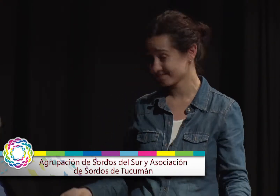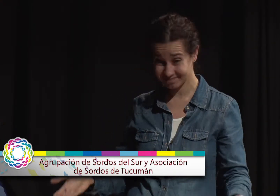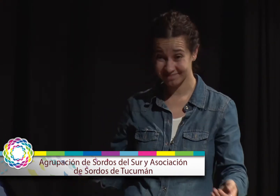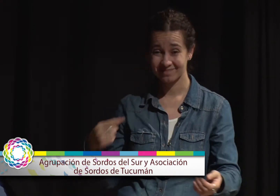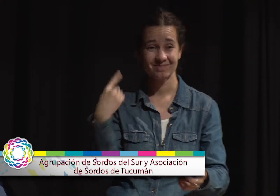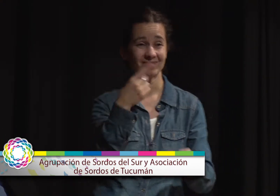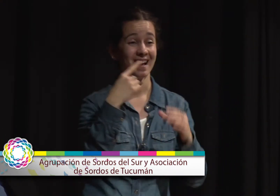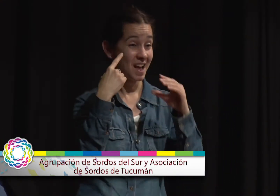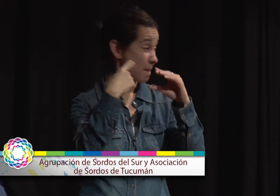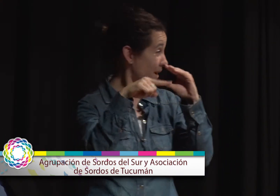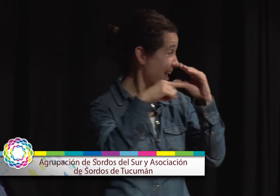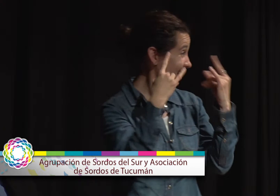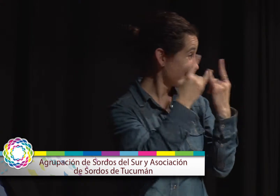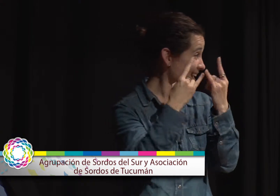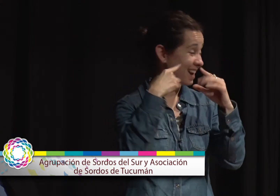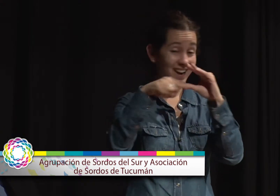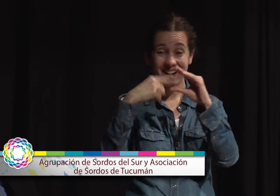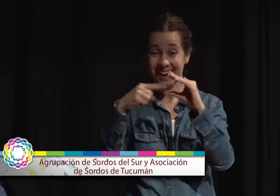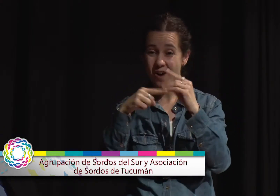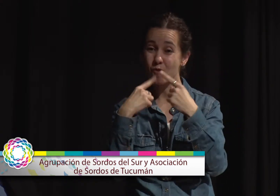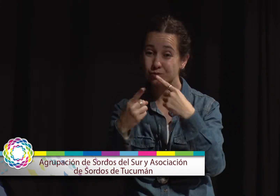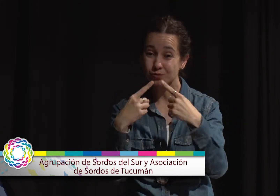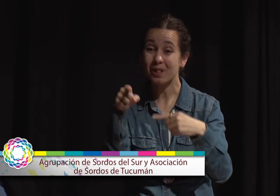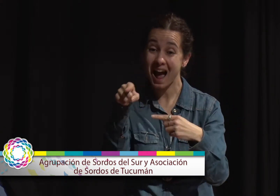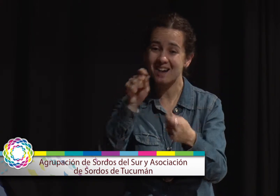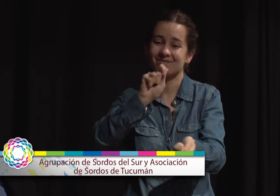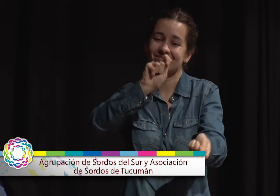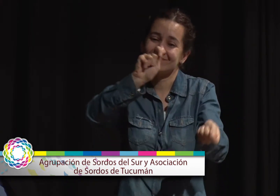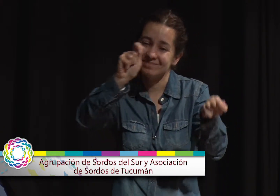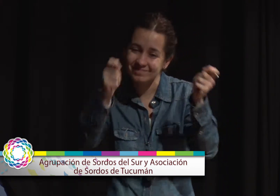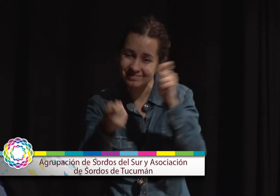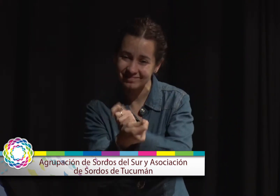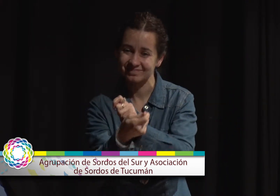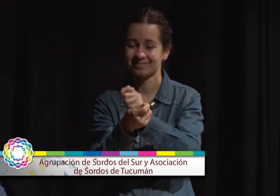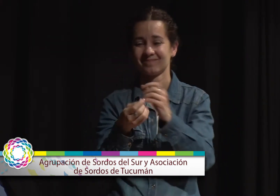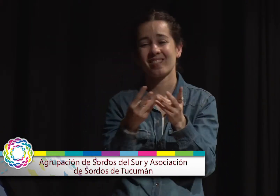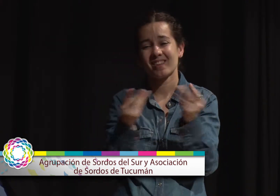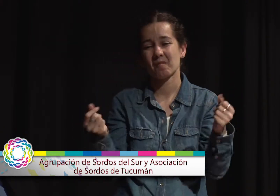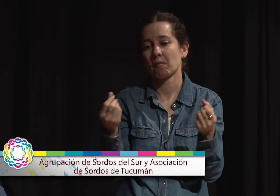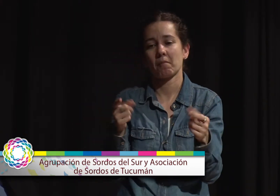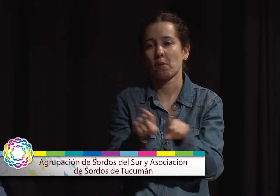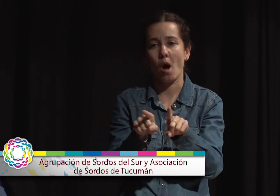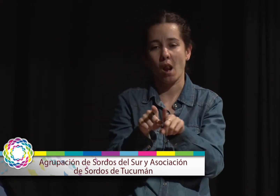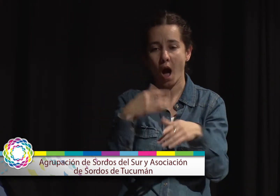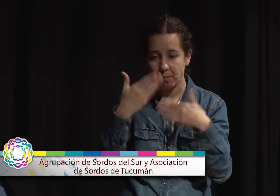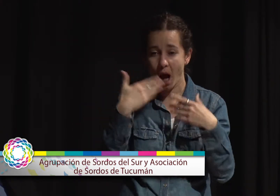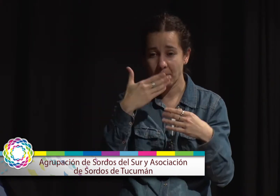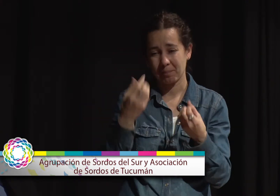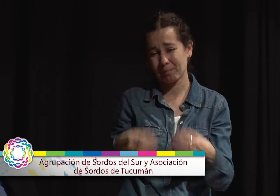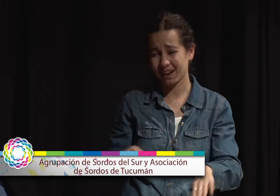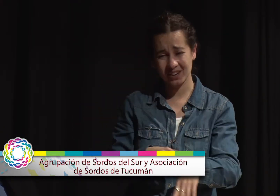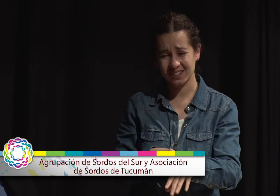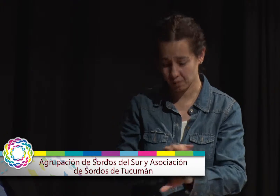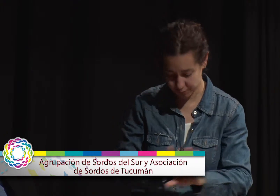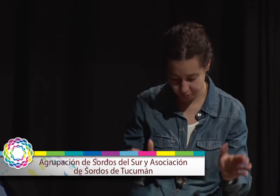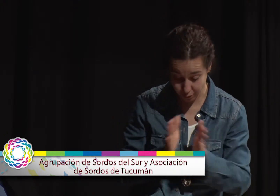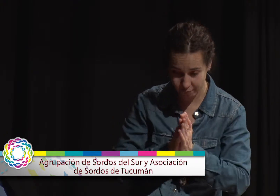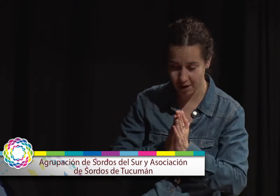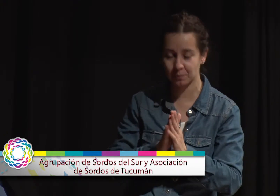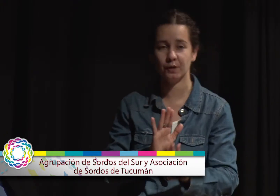lo perdemos. Entonces, por ejemplo, lo que necesitamos es que esto cambie, que sea de otra manera. Todo lo que está